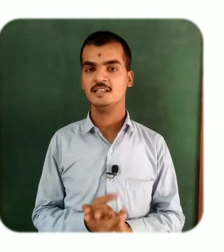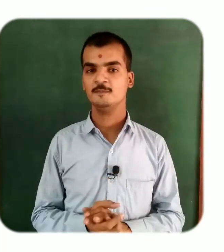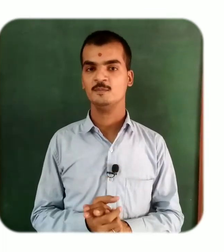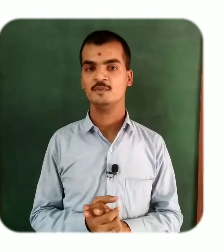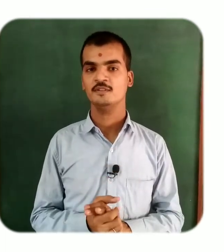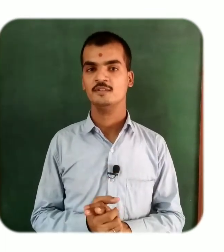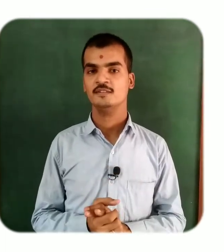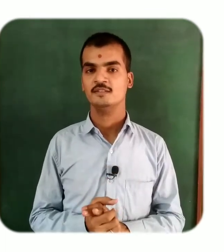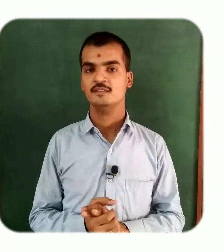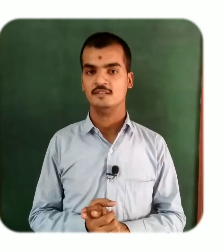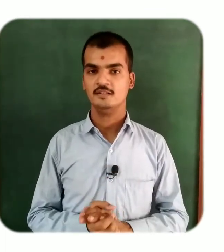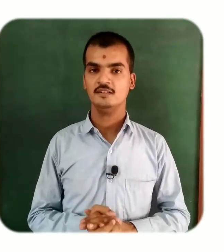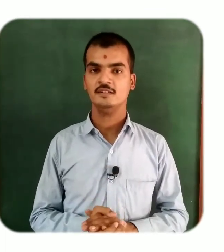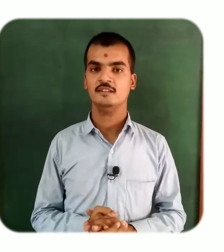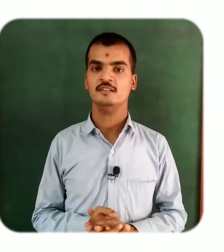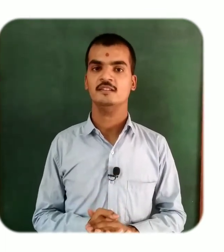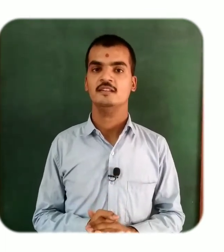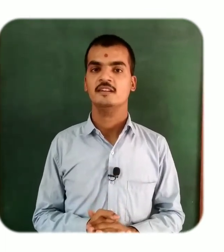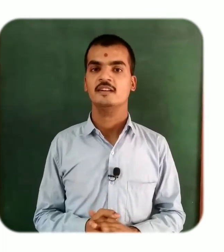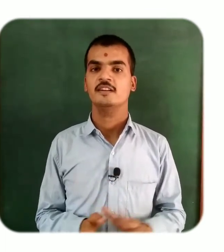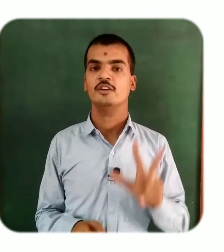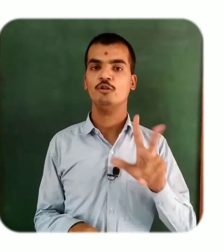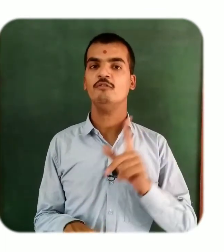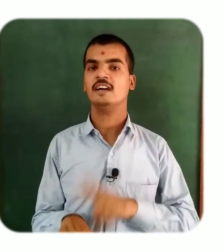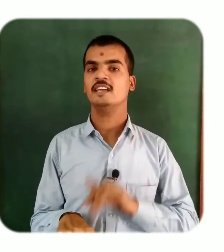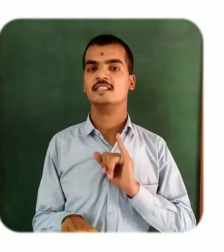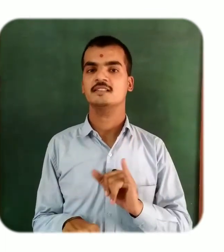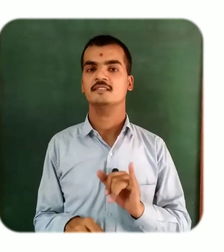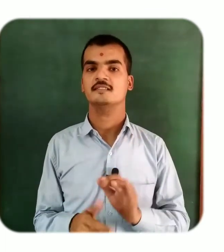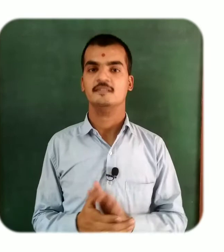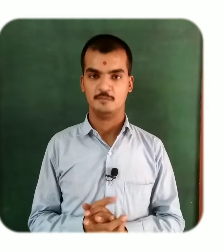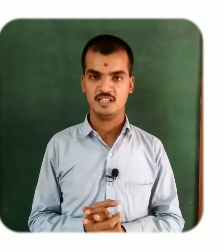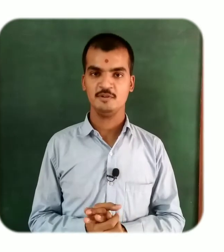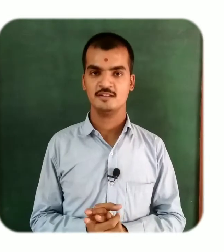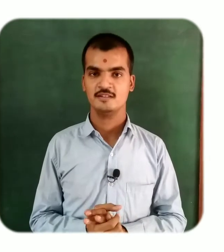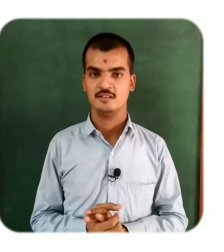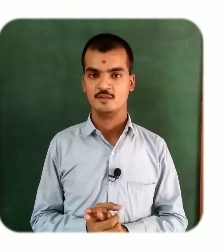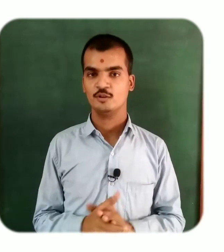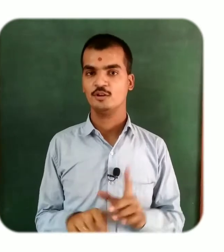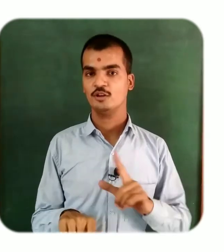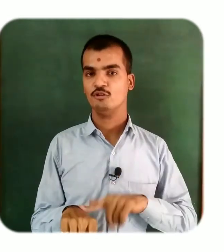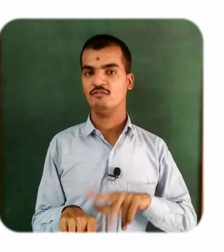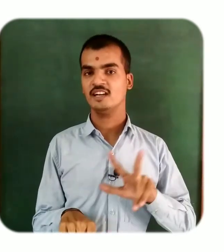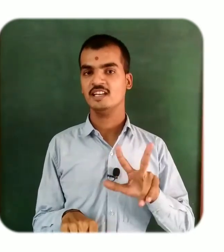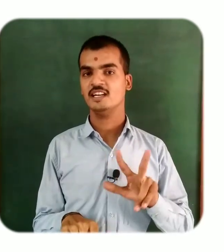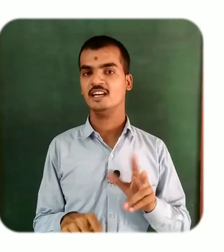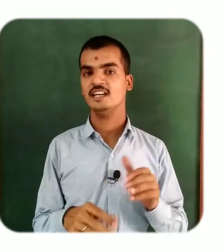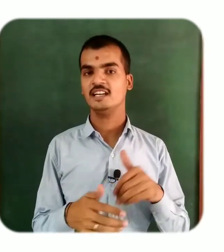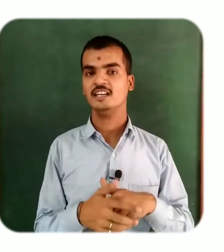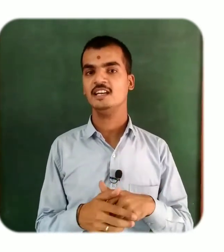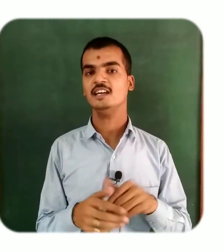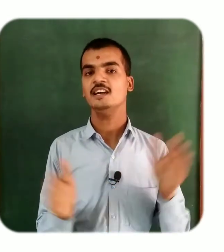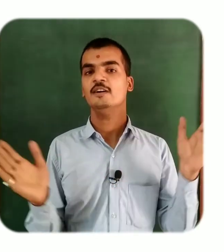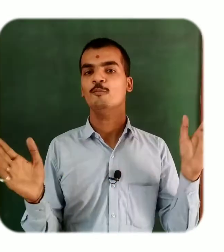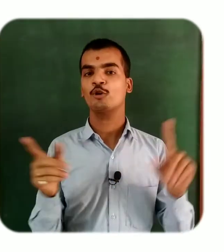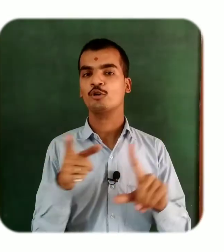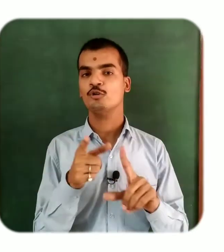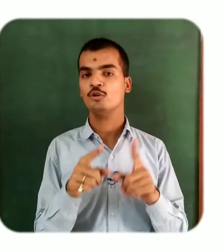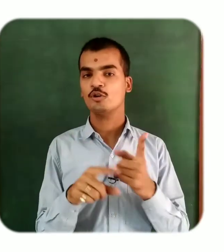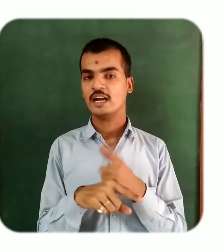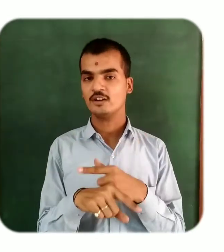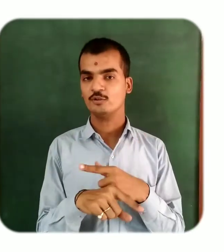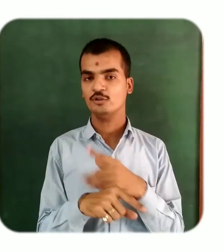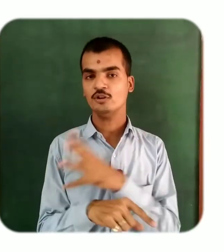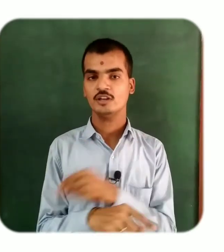છે? હા, 9 વાગ્યા છે, બરાબર? તો 9 વાગ્યા એટલે